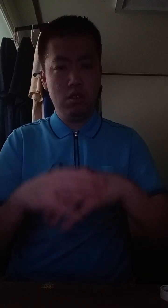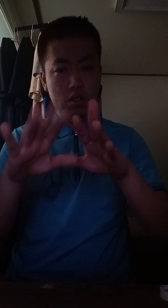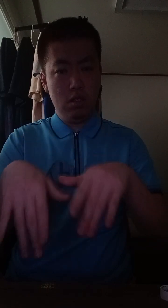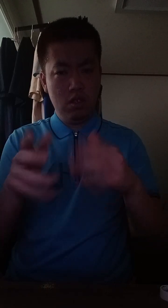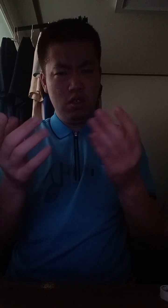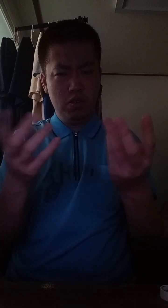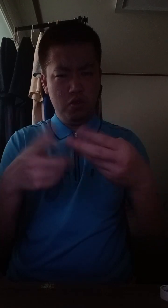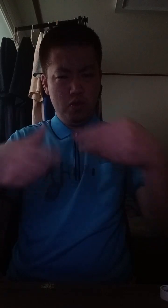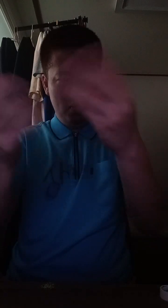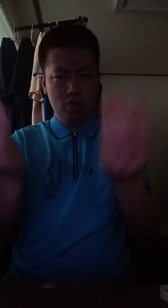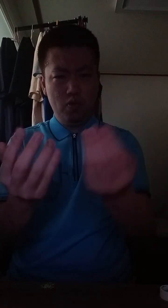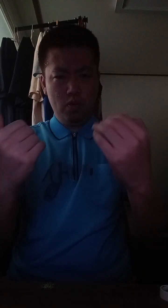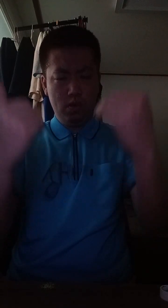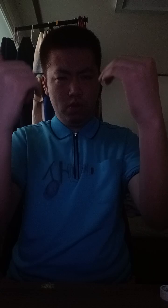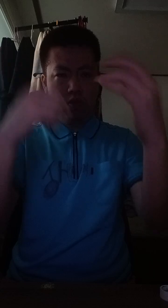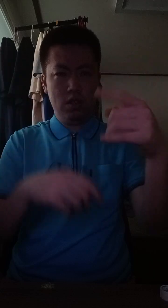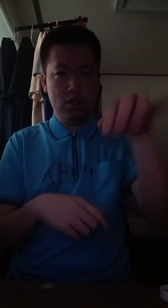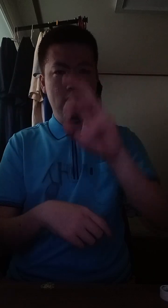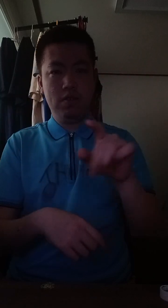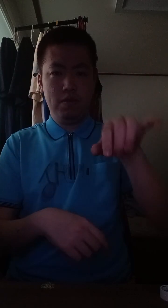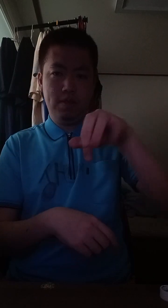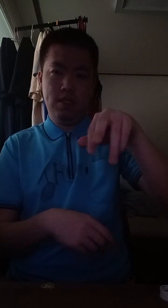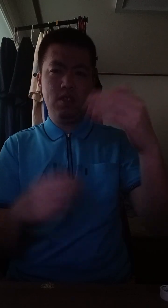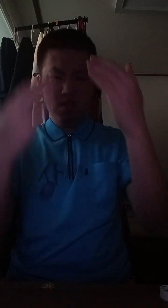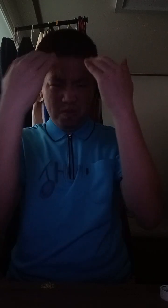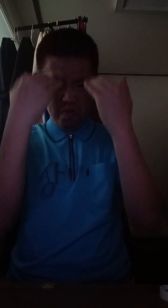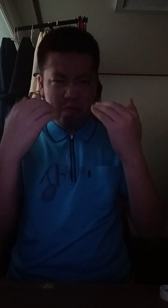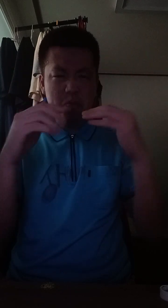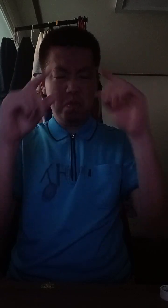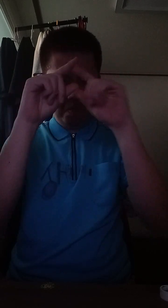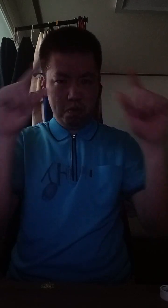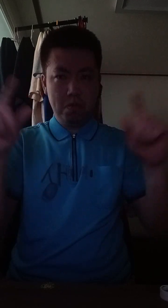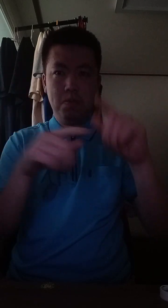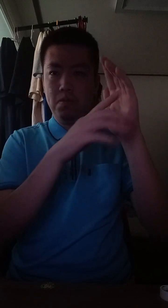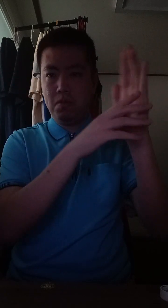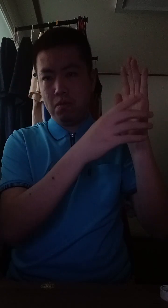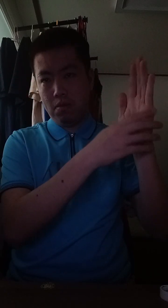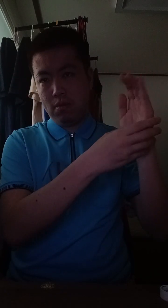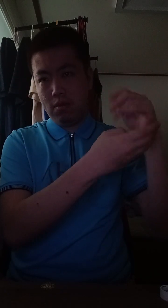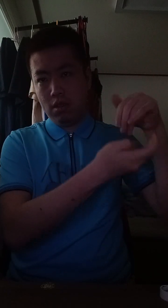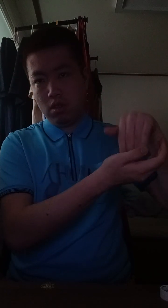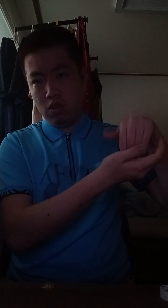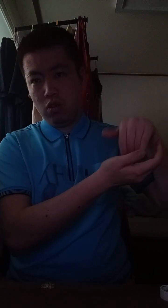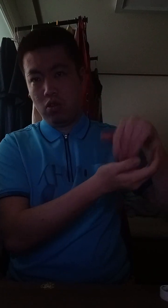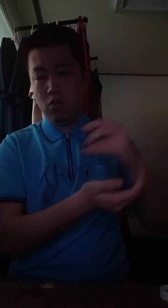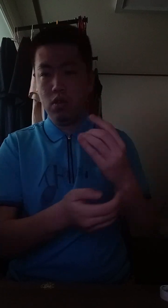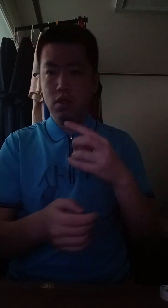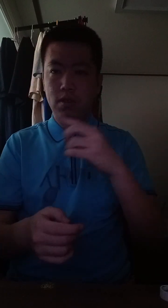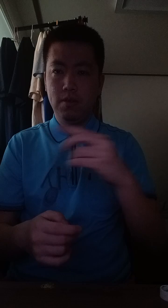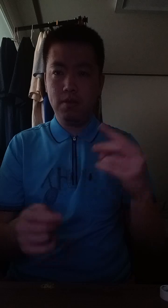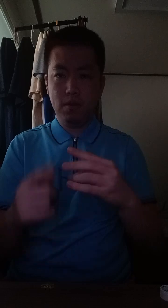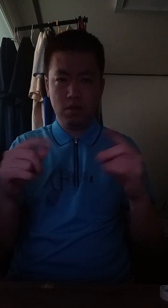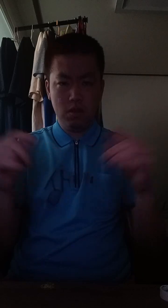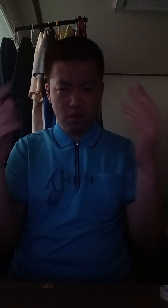연일 사상 최고 기온을 갈아치우는 역대급 폭염이 정점을 향해 치닫는 가운데 주민들은 곳곳에서 정전 사태와